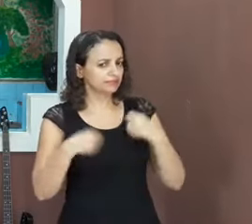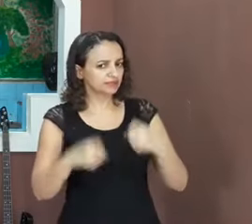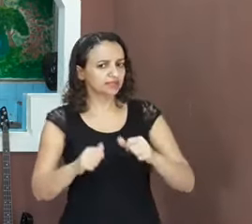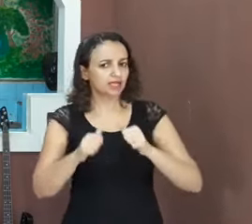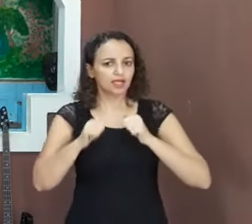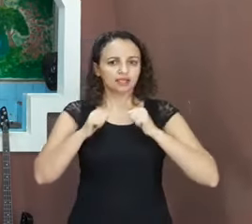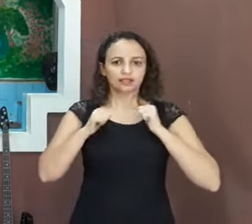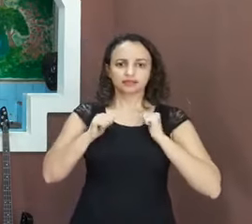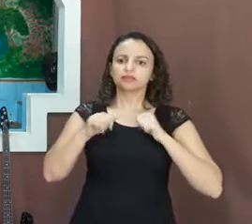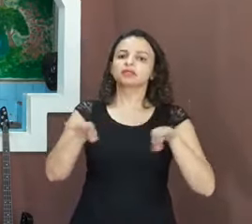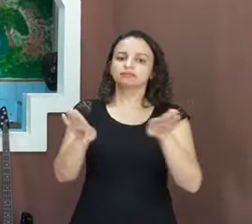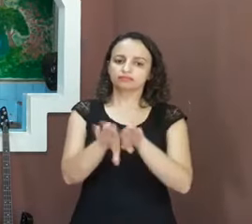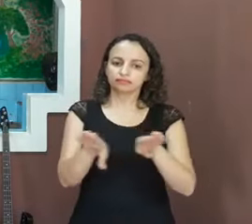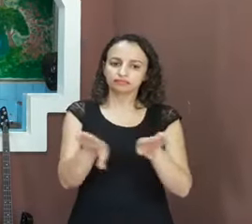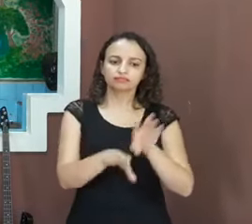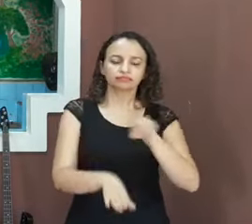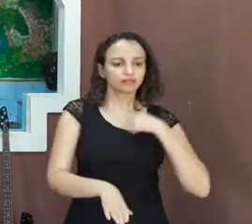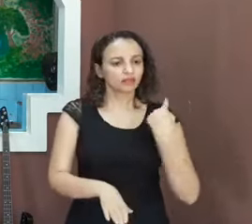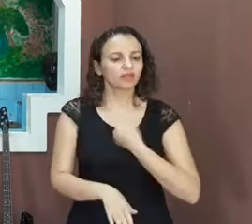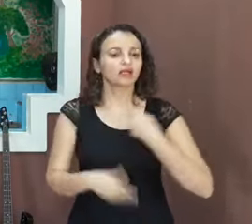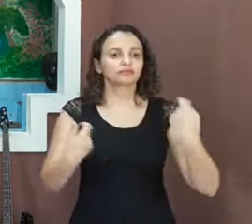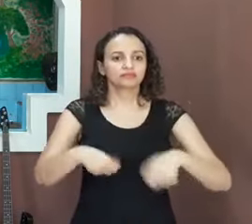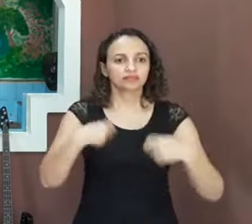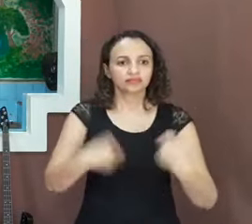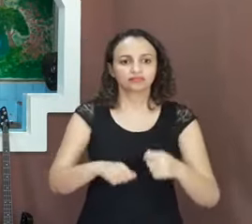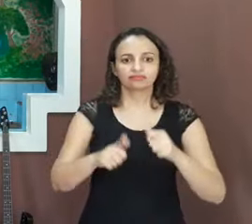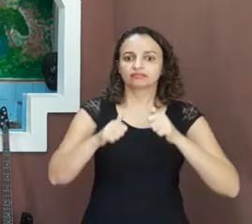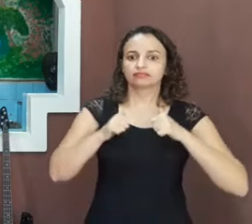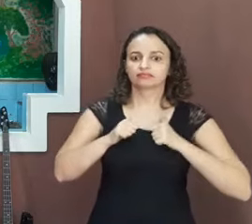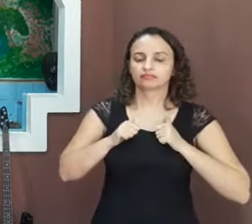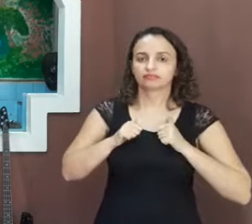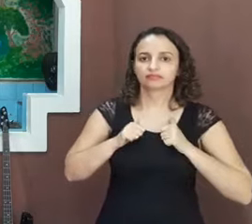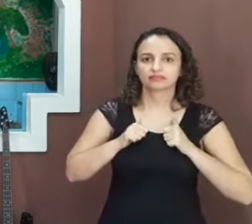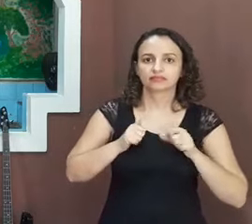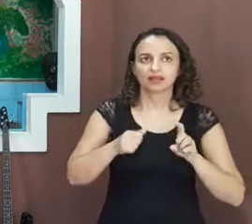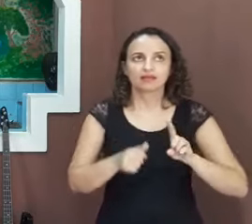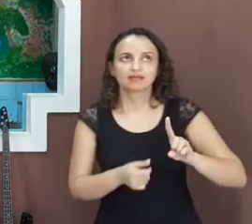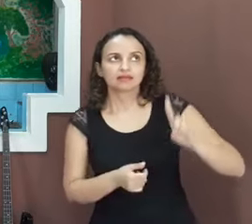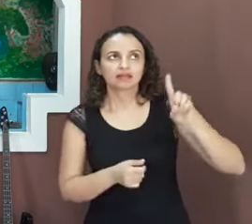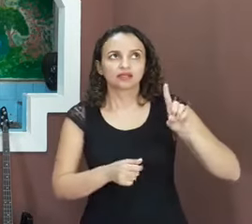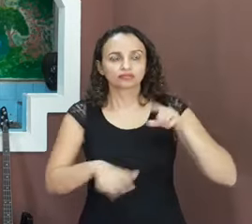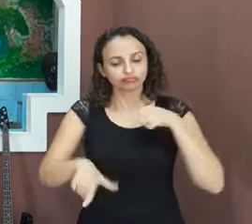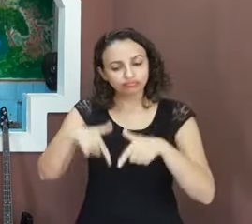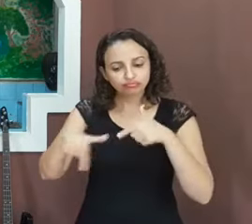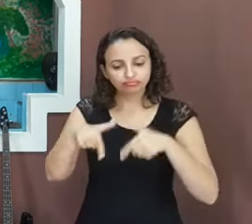Nós precisamos descansar, mas tipo assim, Deus trabalhou quantos dias?